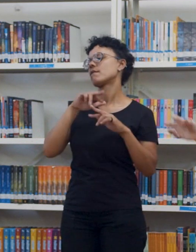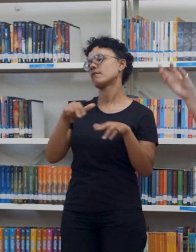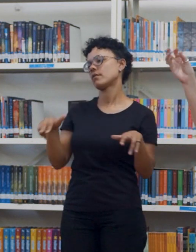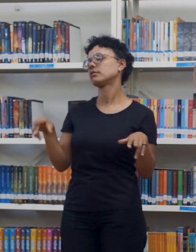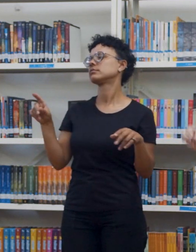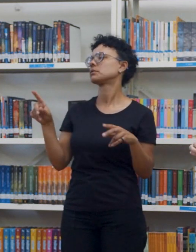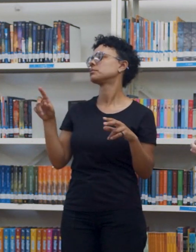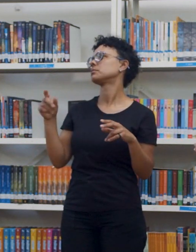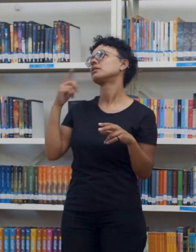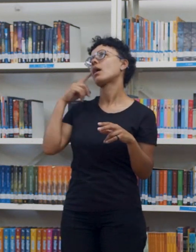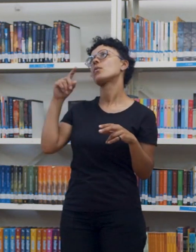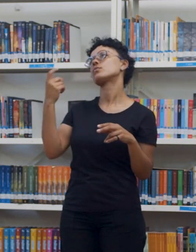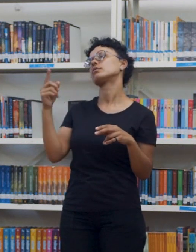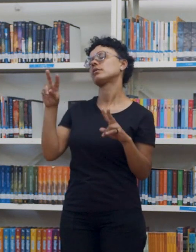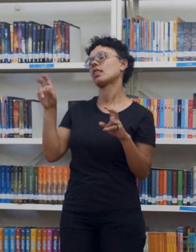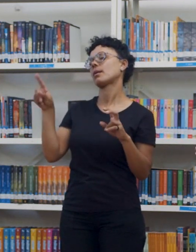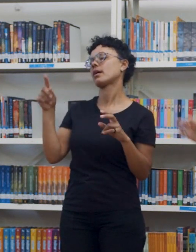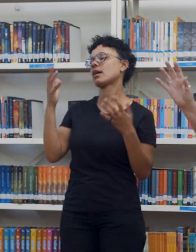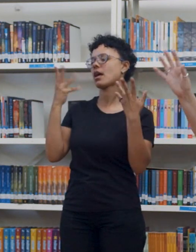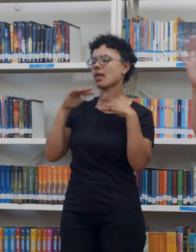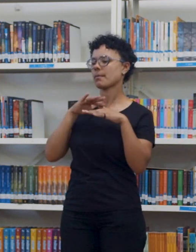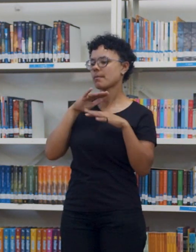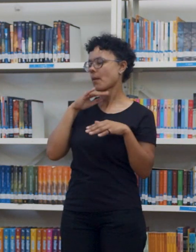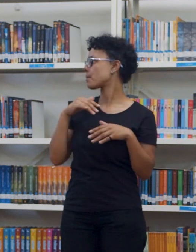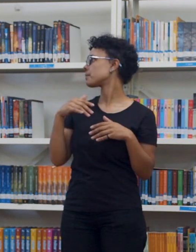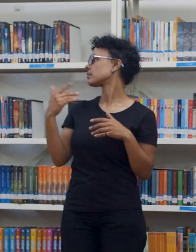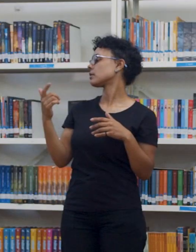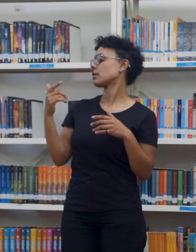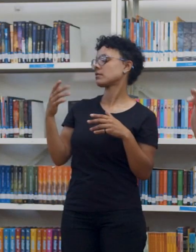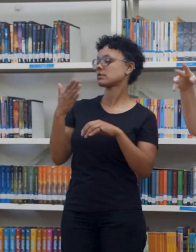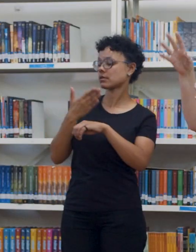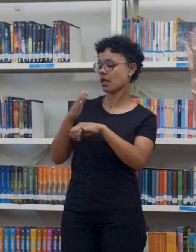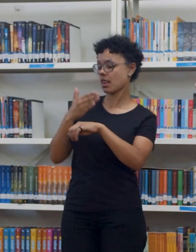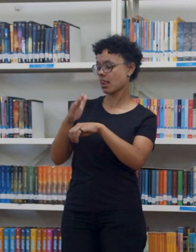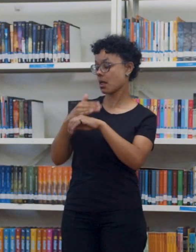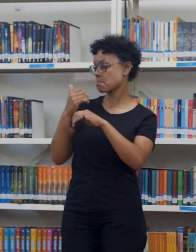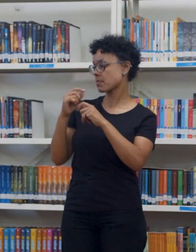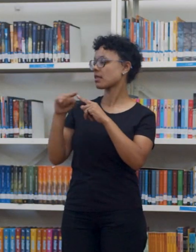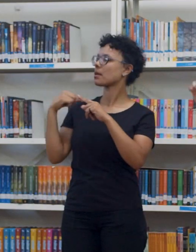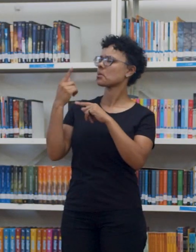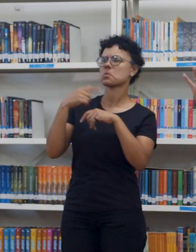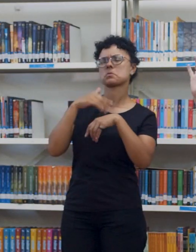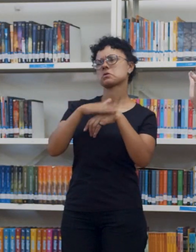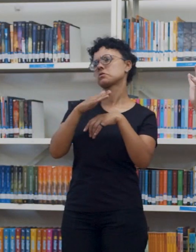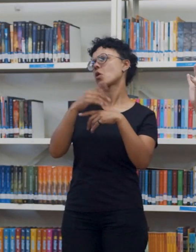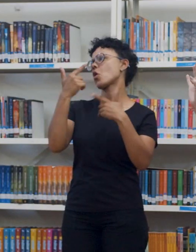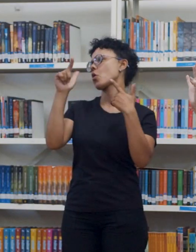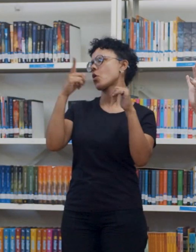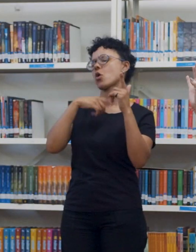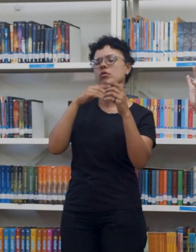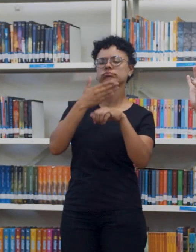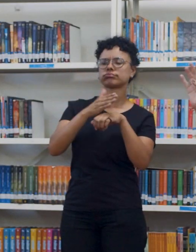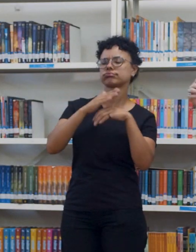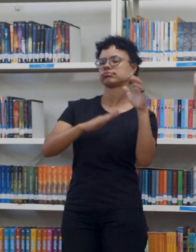Então, pega os animais como esse tema para hoje. A partir desse exercício, vocês vão fazer outros